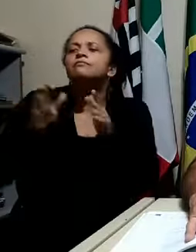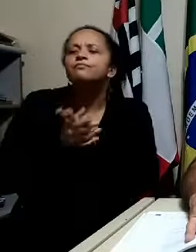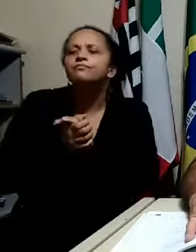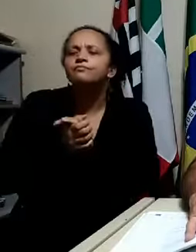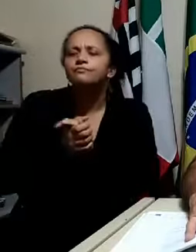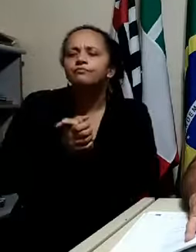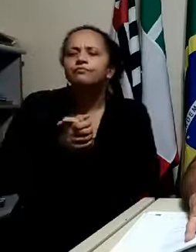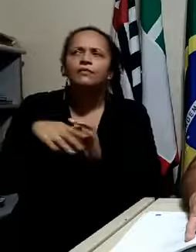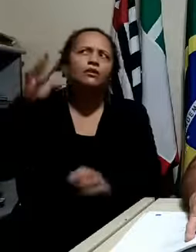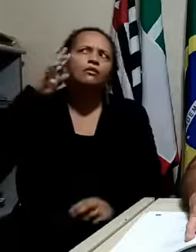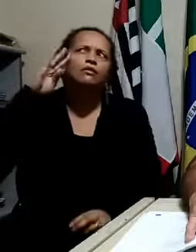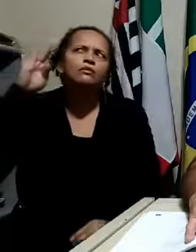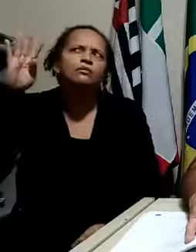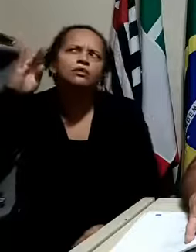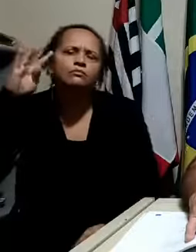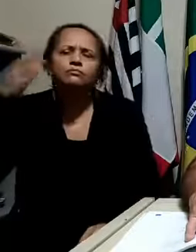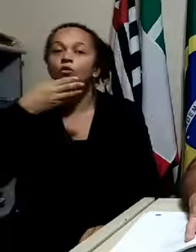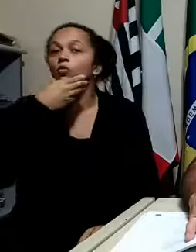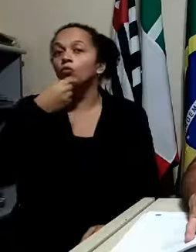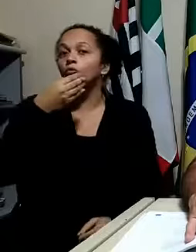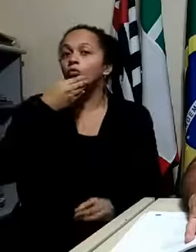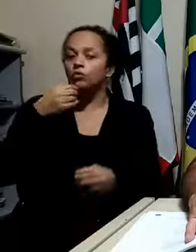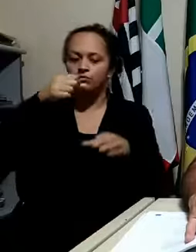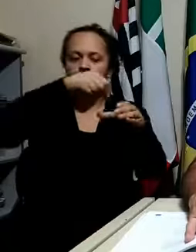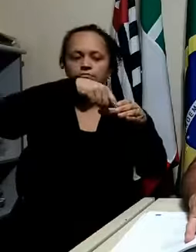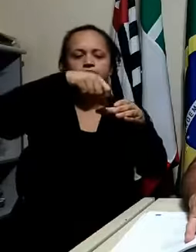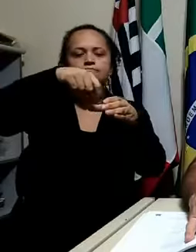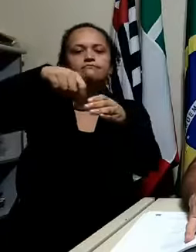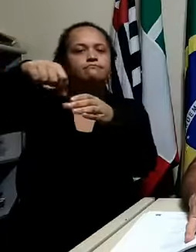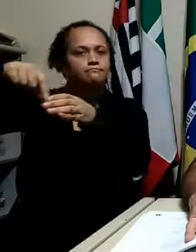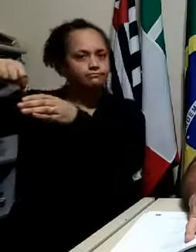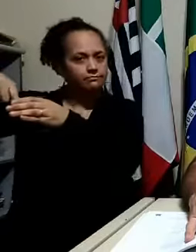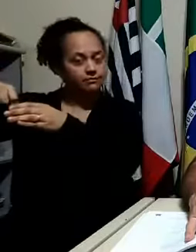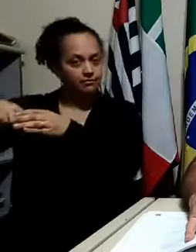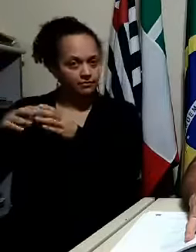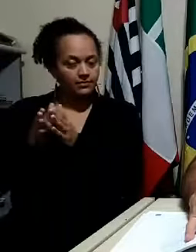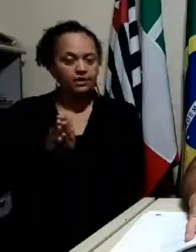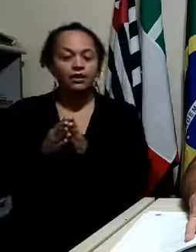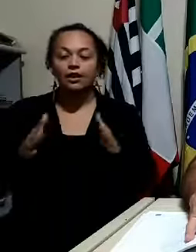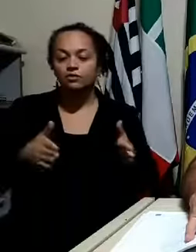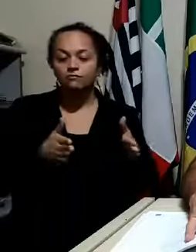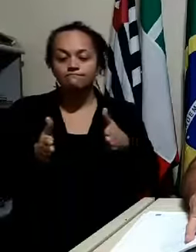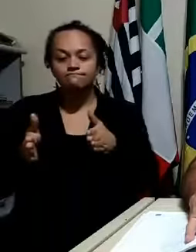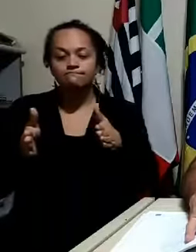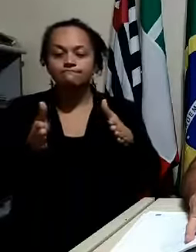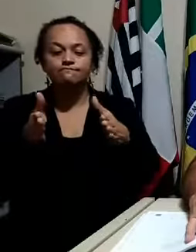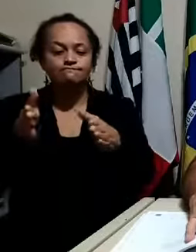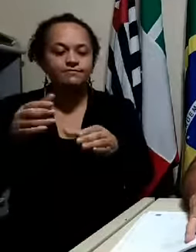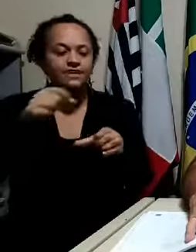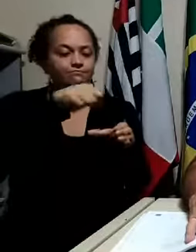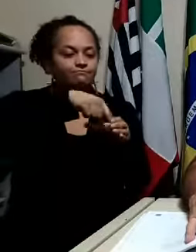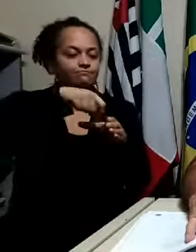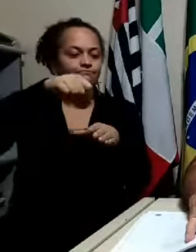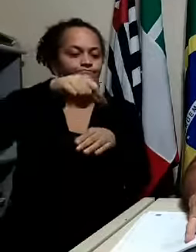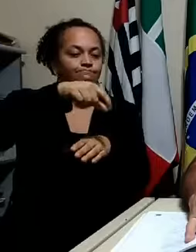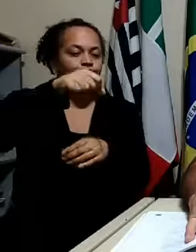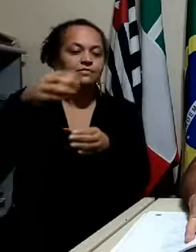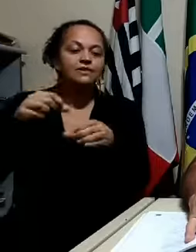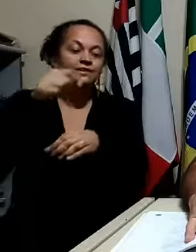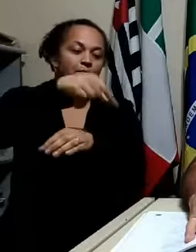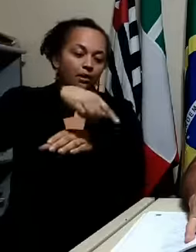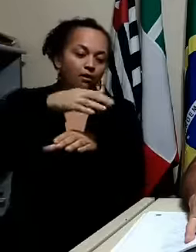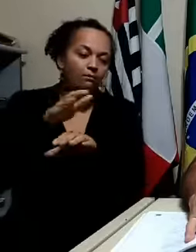eis que o semeador saiu a semear. E ao semear, uma parte da semente caiu na beira do caminho,